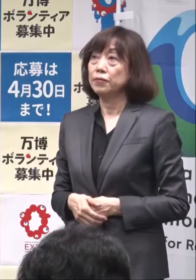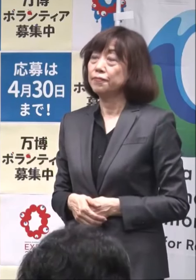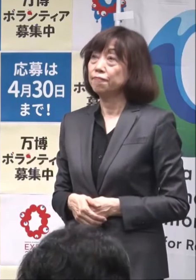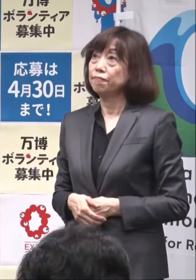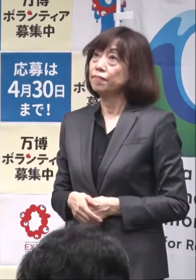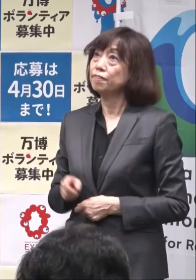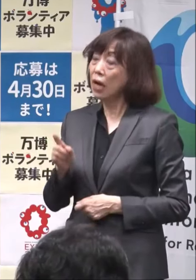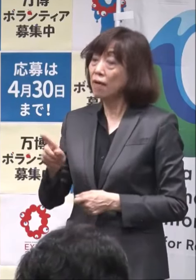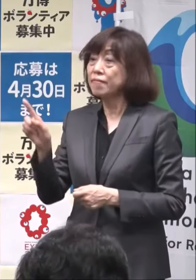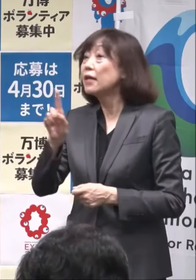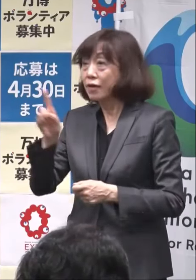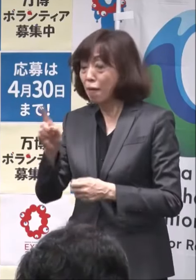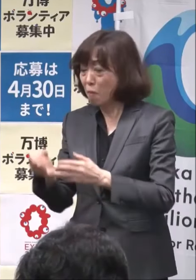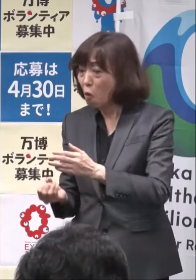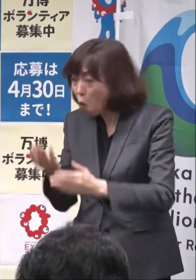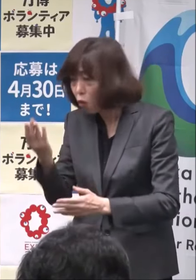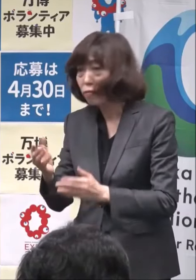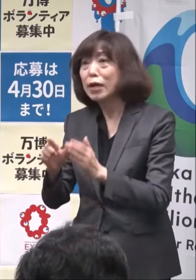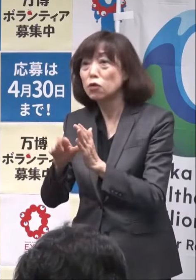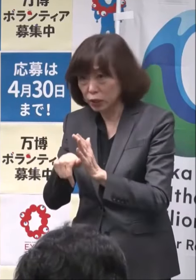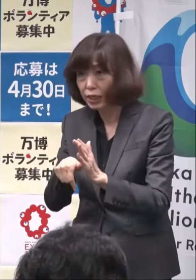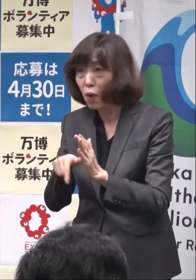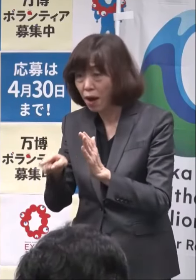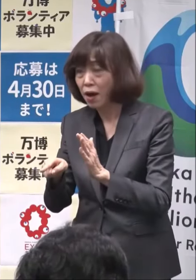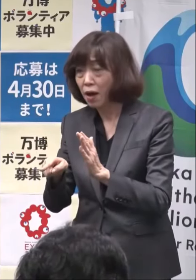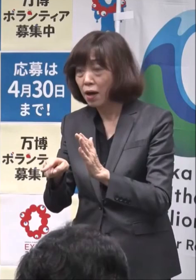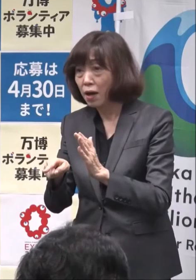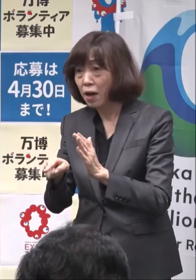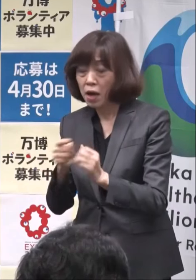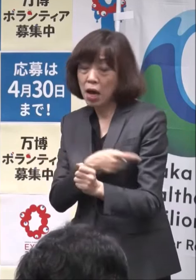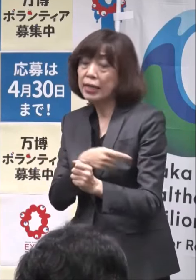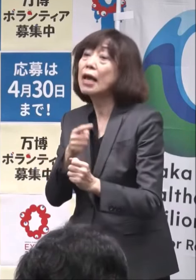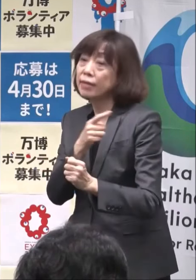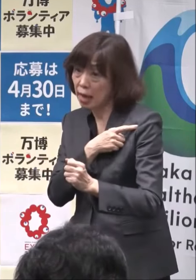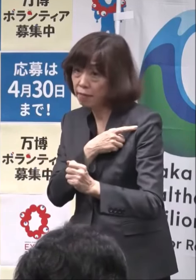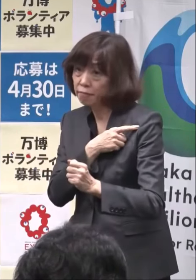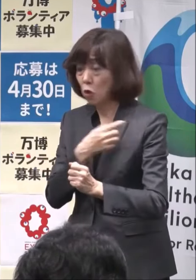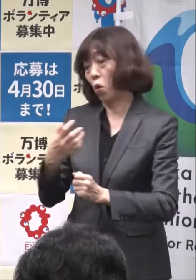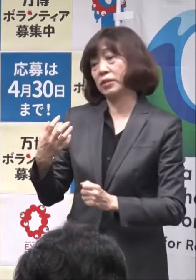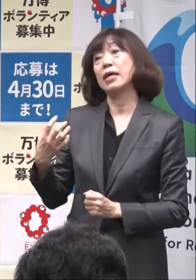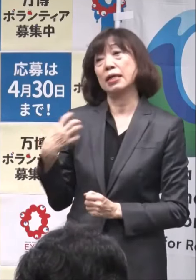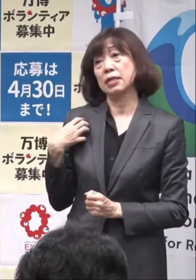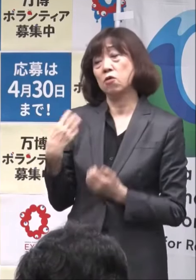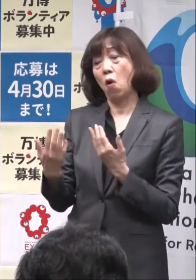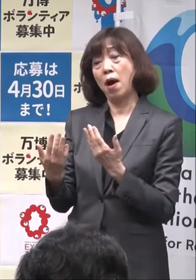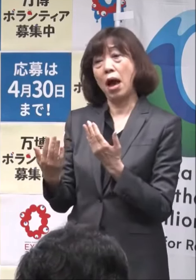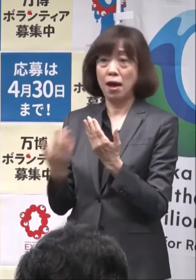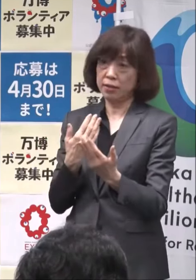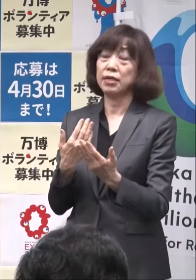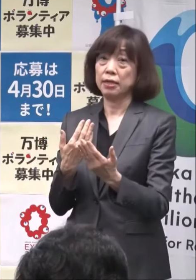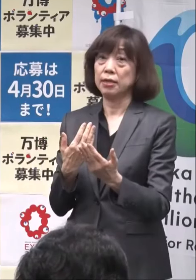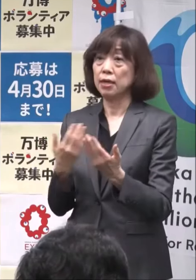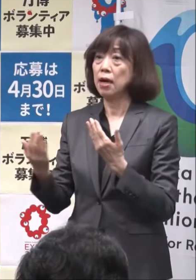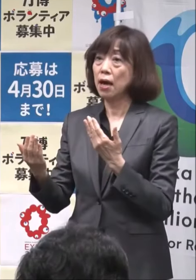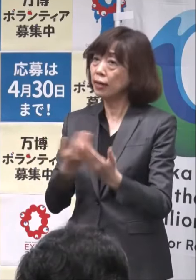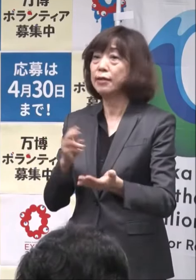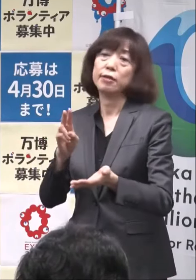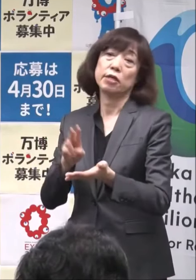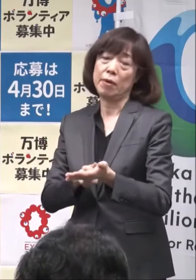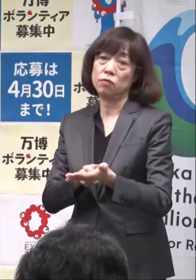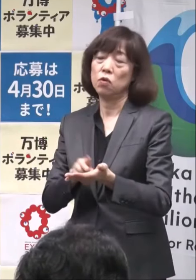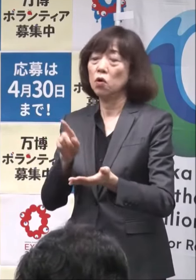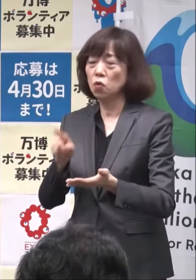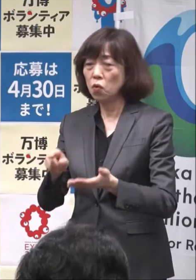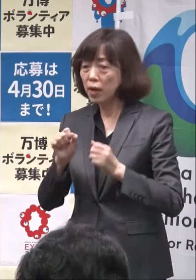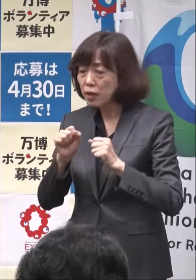超有事の時においてはちゃんと権限と責任、ここを明確にしておくというのは僕はやっておい